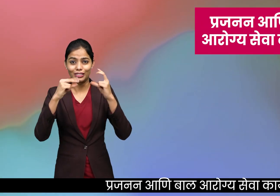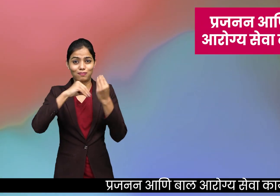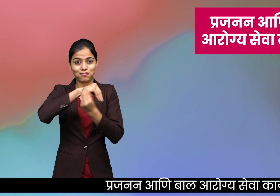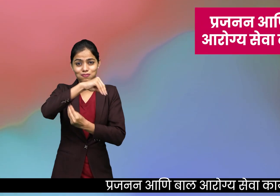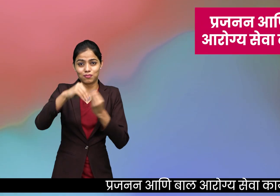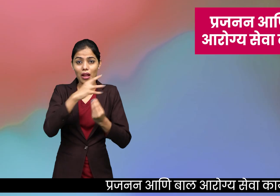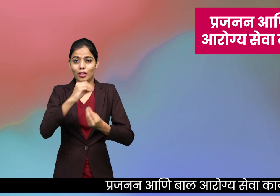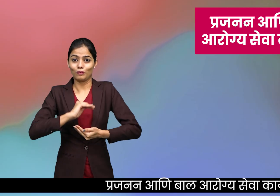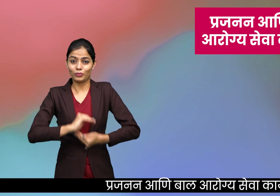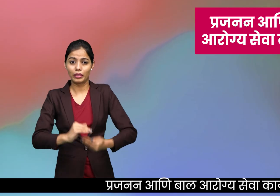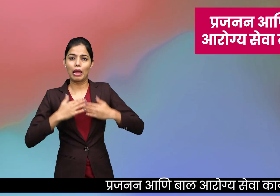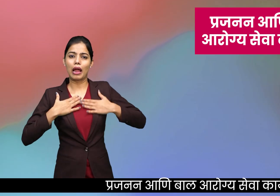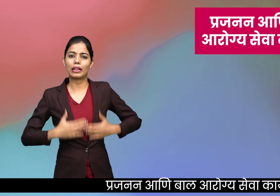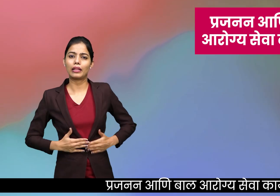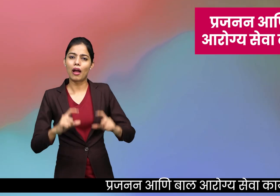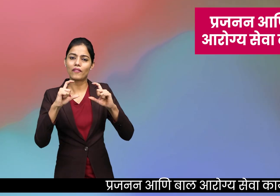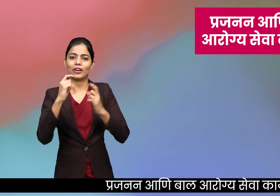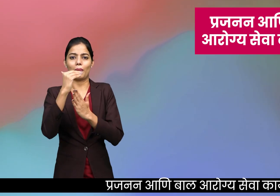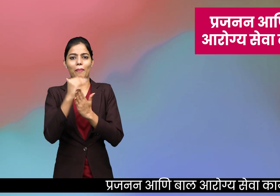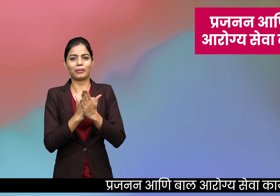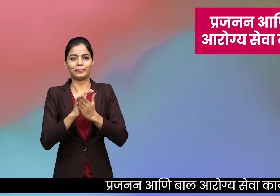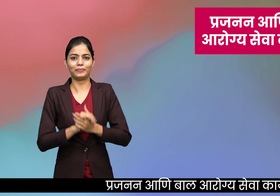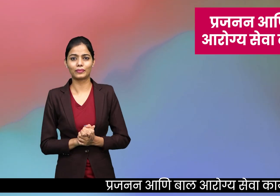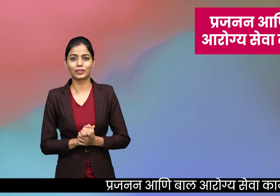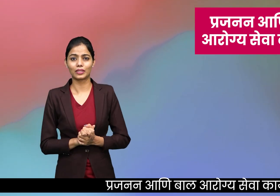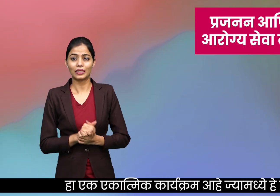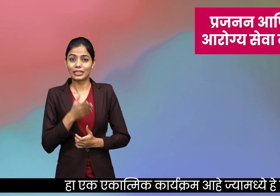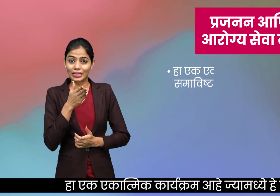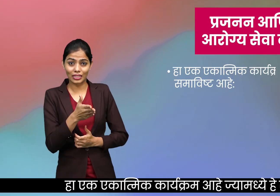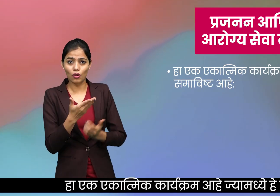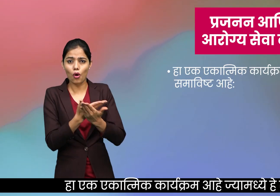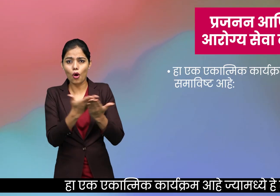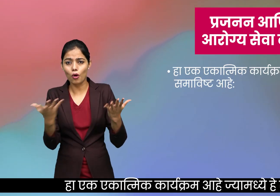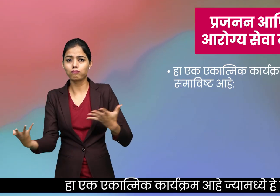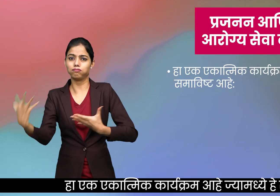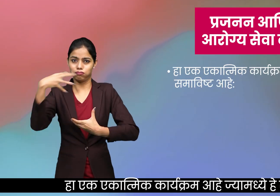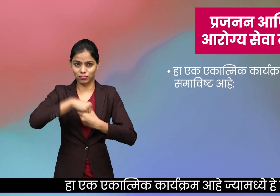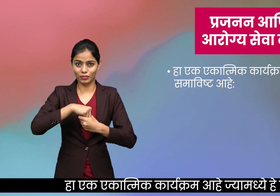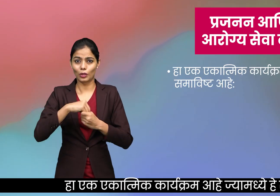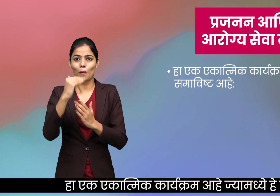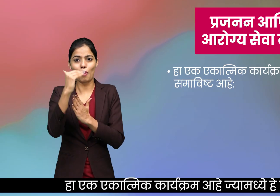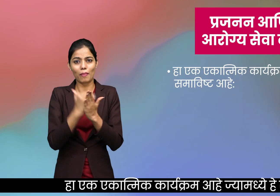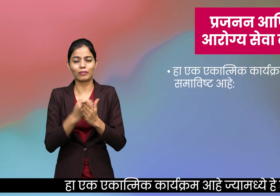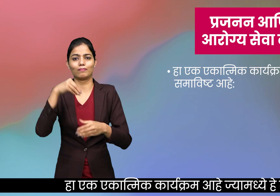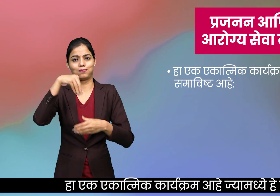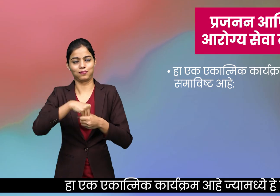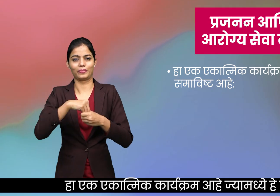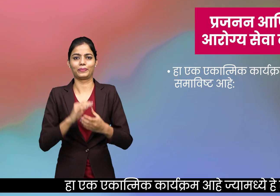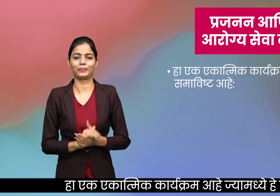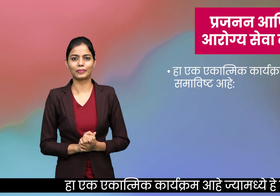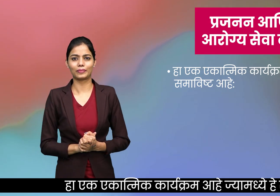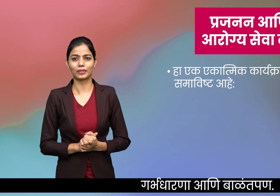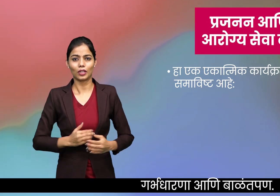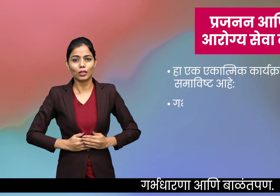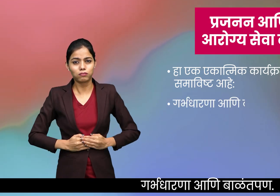प्रजनन आणि बाल आरोग्य सेवा कार्यक्रम हा एक एकात्मिक कार्यक्रम आहे ज्यामध्ये हे